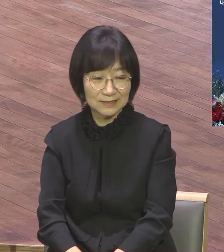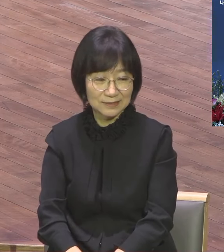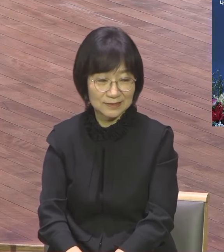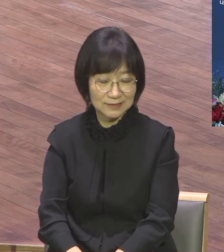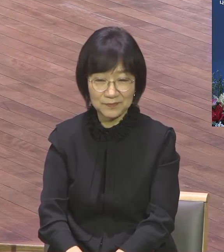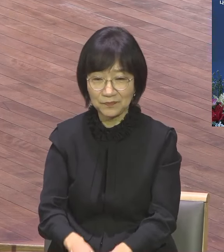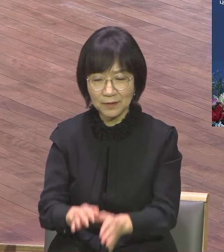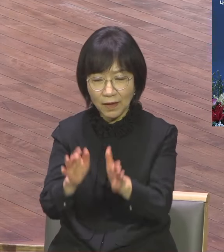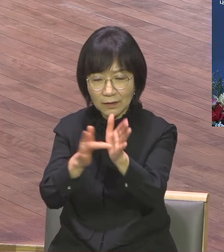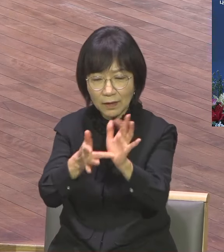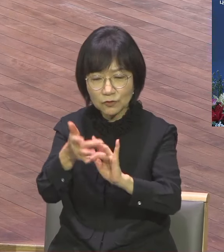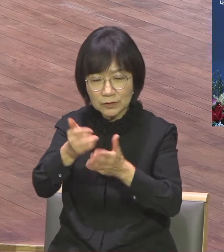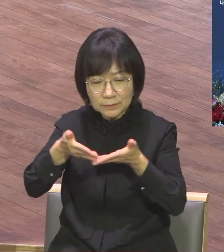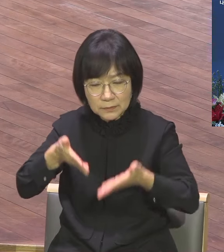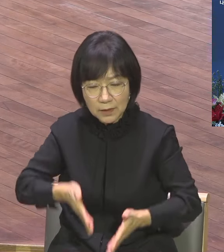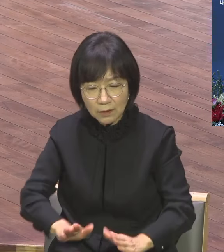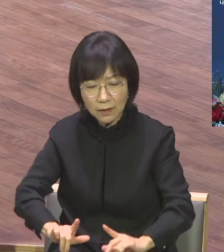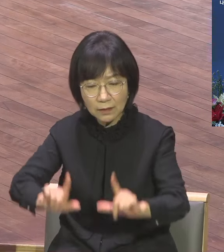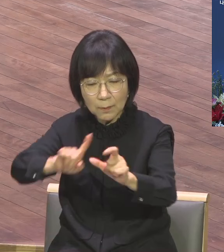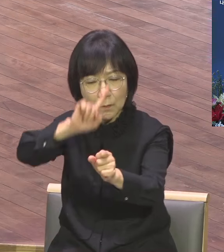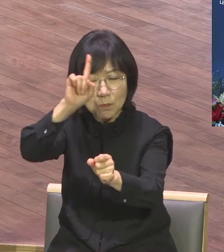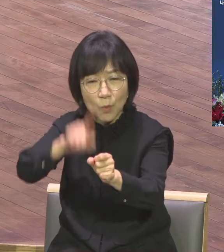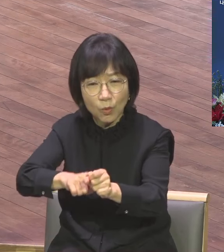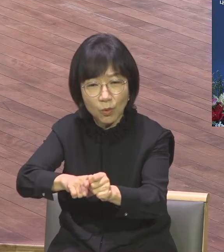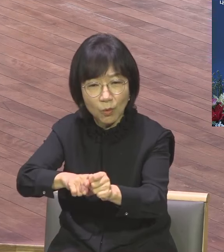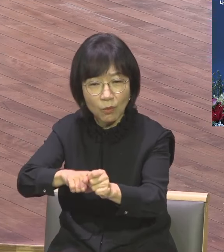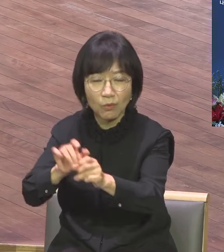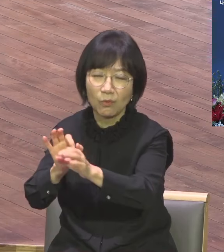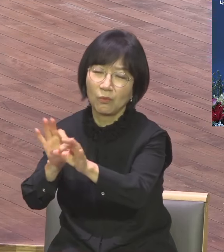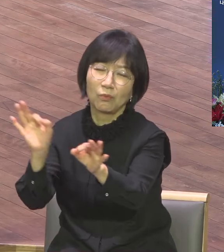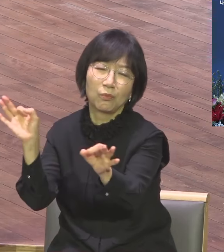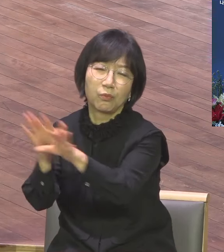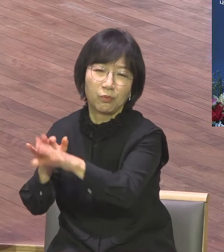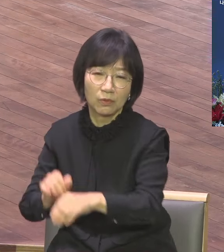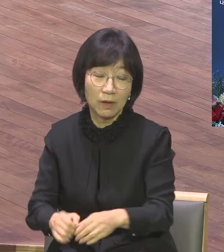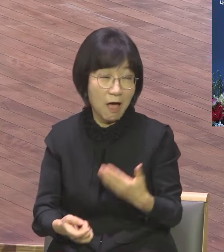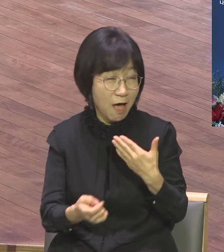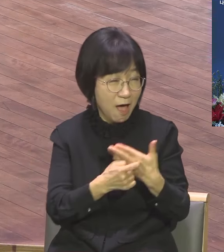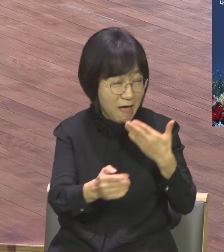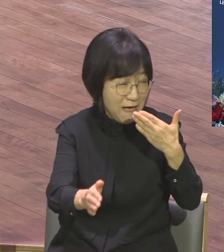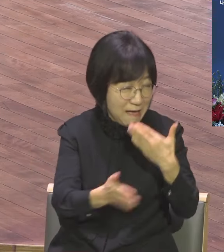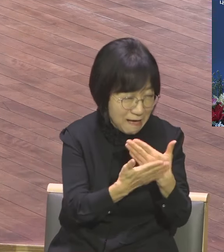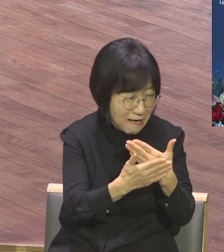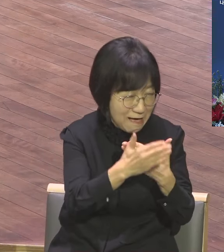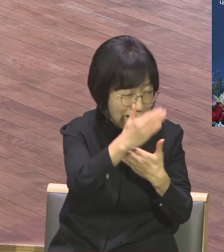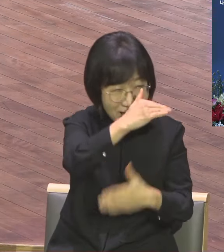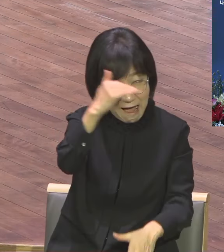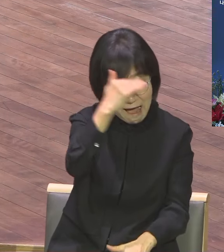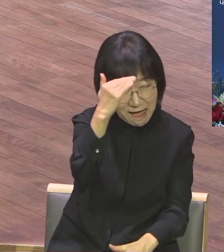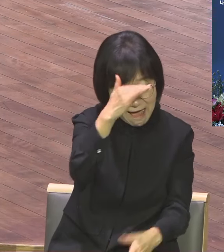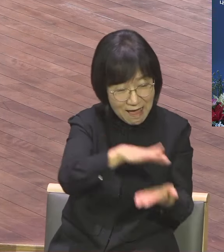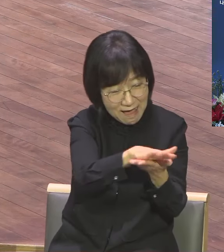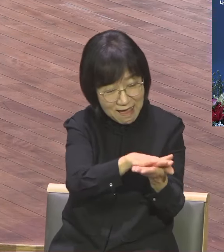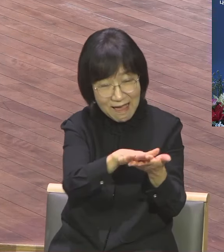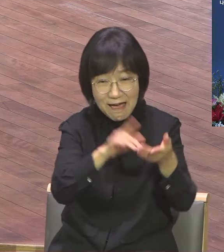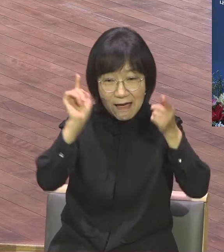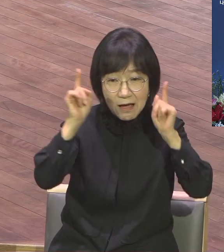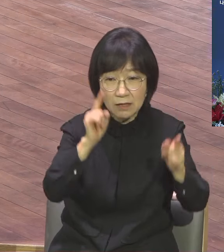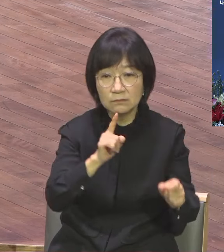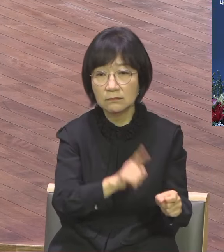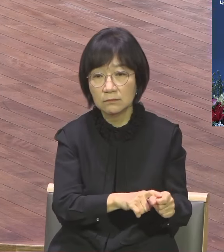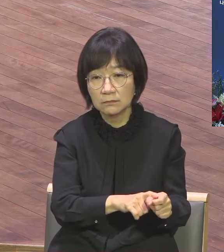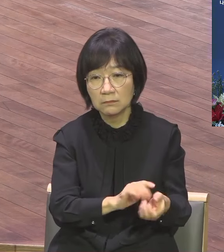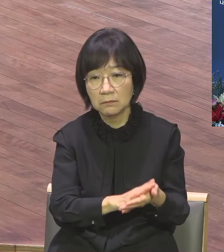성탄의 본질은 완전히 사라버린 지가 오래됐어. 아주 오래됐어. 성탄의 본질을 몰라.